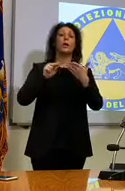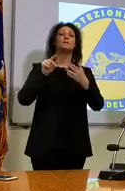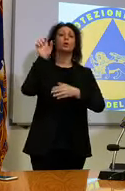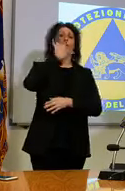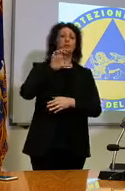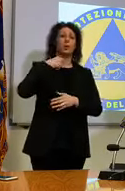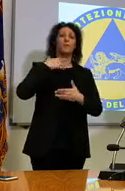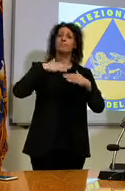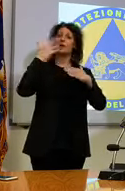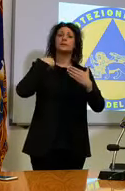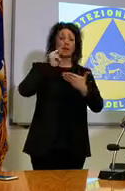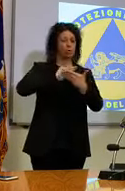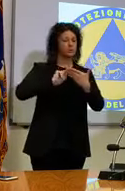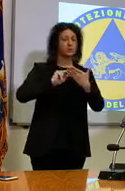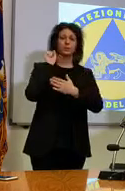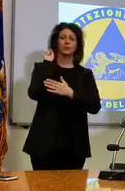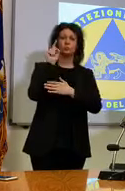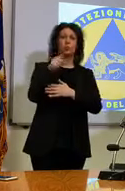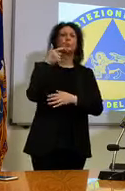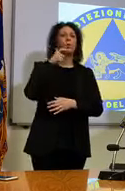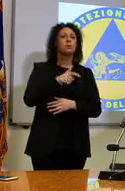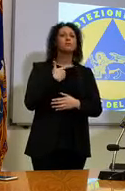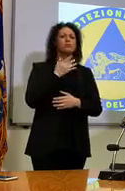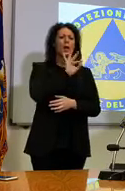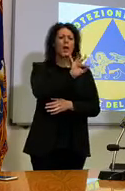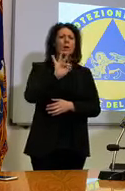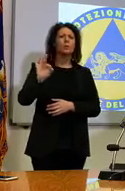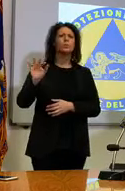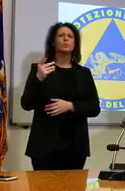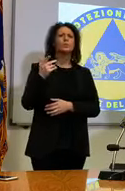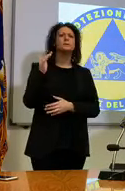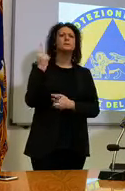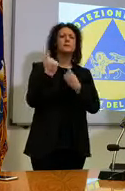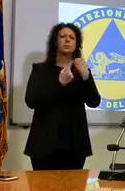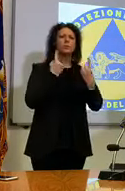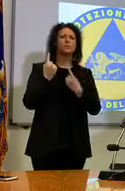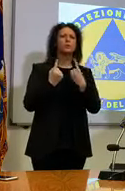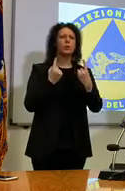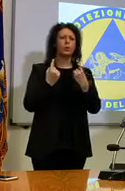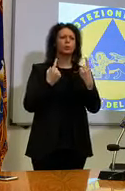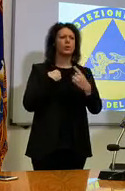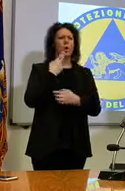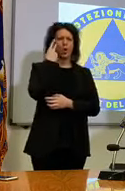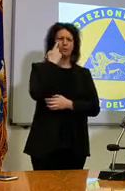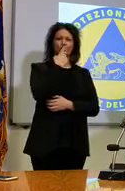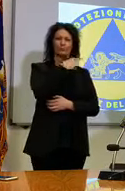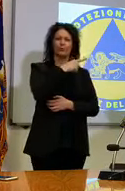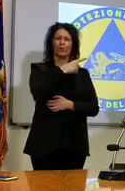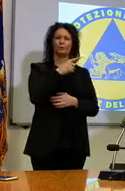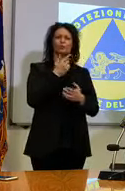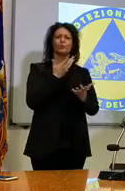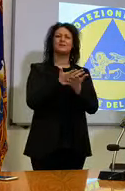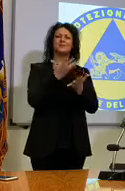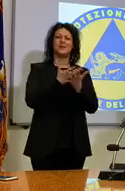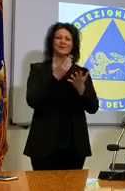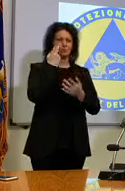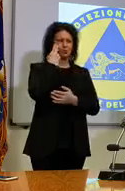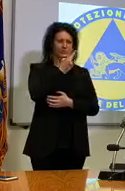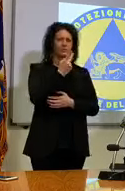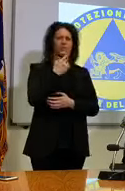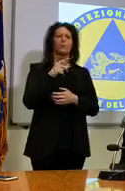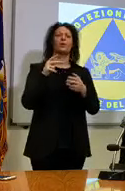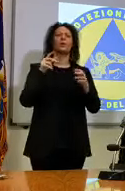perché non è, sono più casi, ovviamente ho visto il caso che avete mandato in onda voi, ho visto il servizio, e